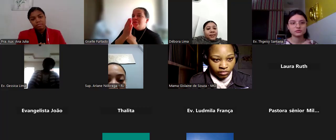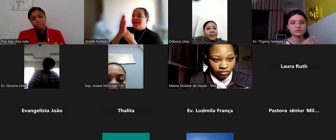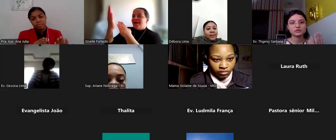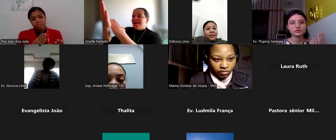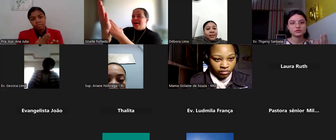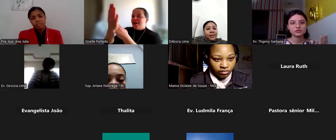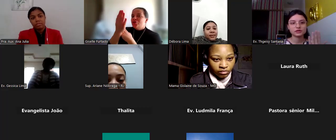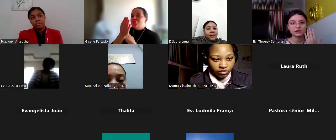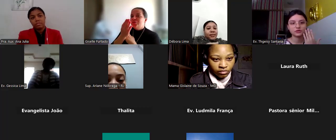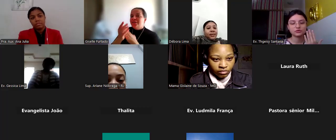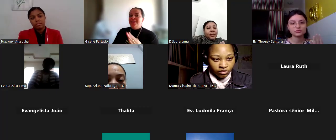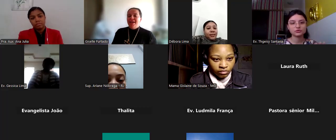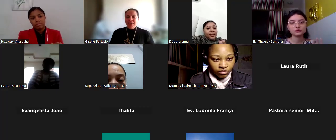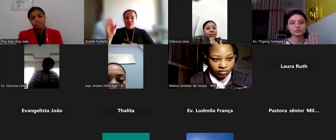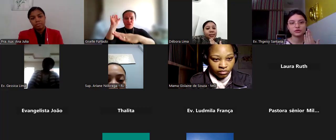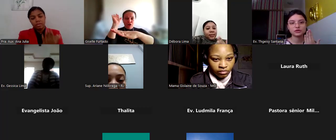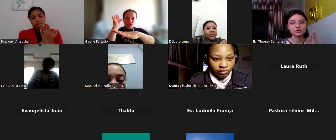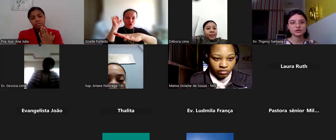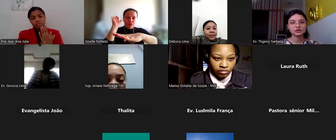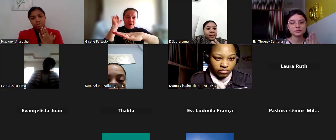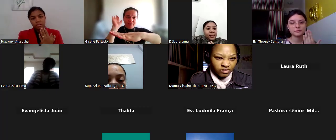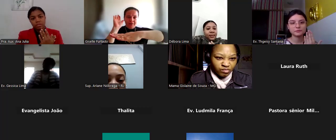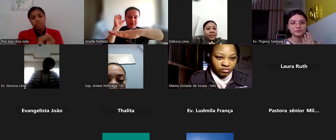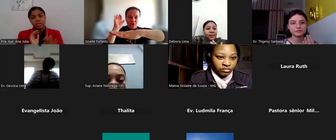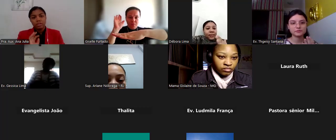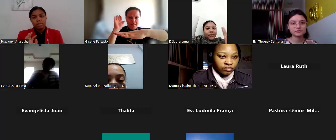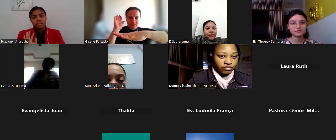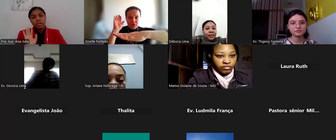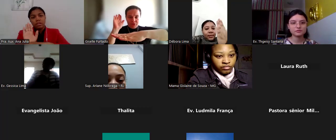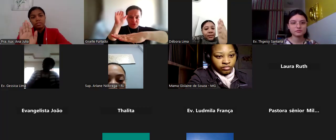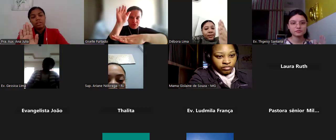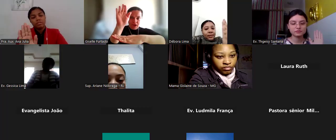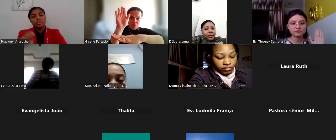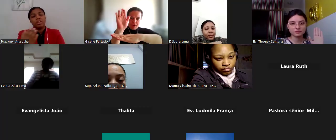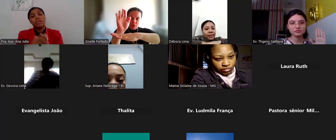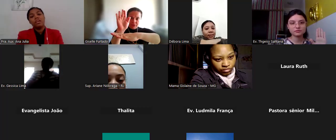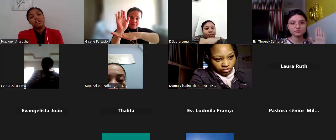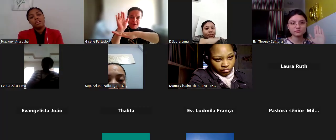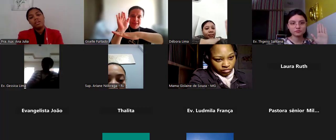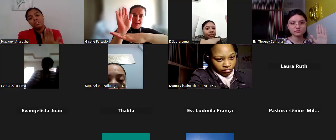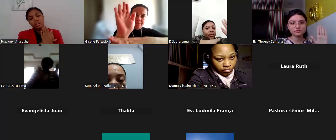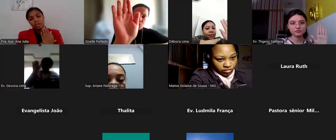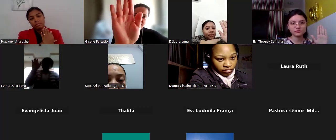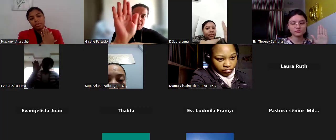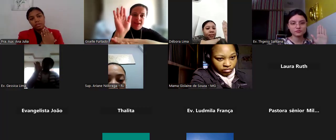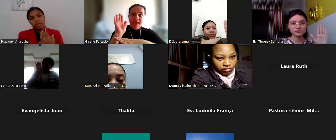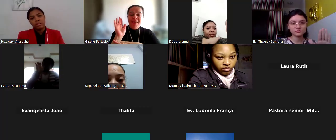ajuda, ajuda. Esse é o sinal de ajudar. Uma mão na horizontal, a outra vem e empurra. Esse